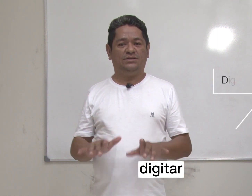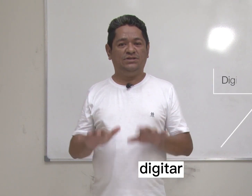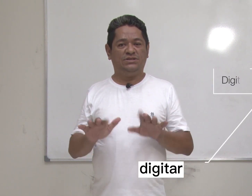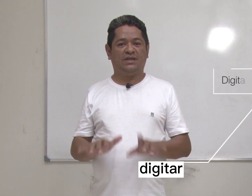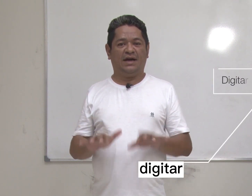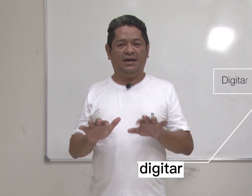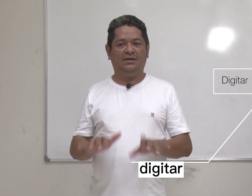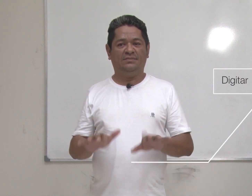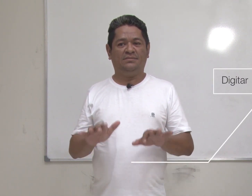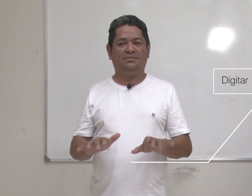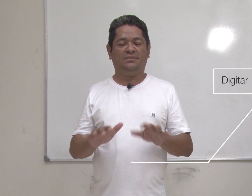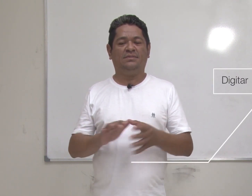digitar,